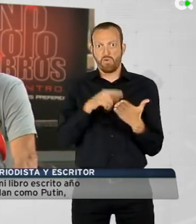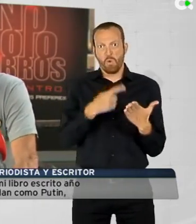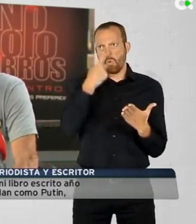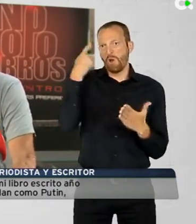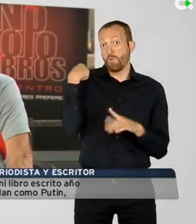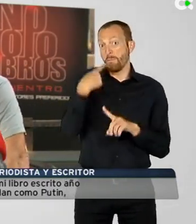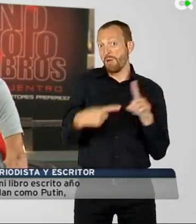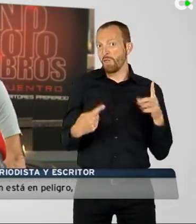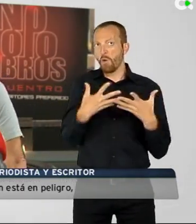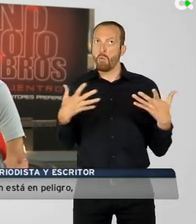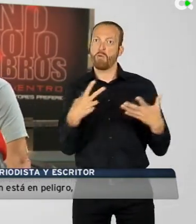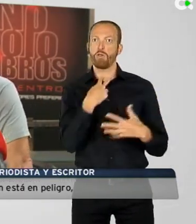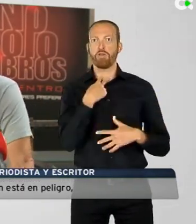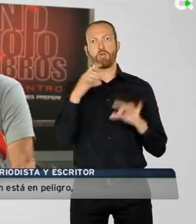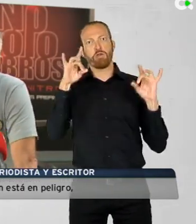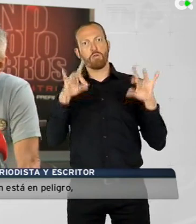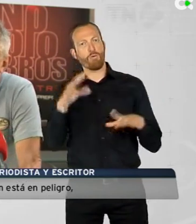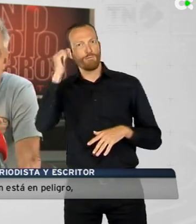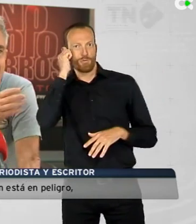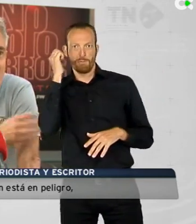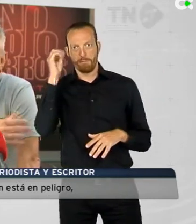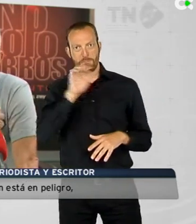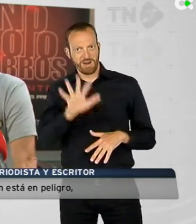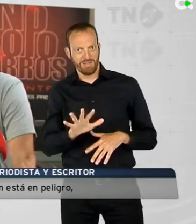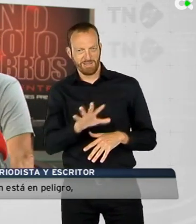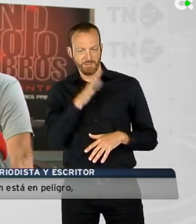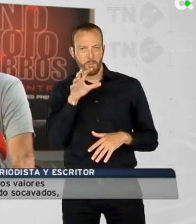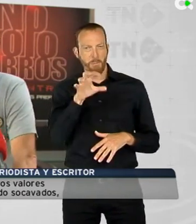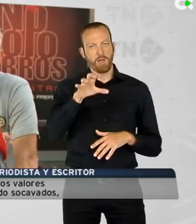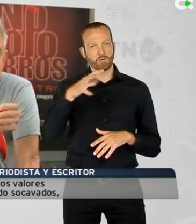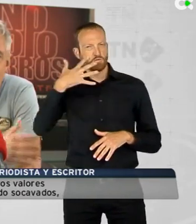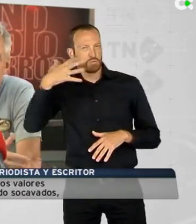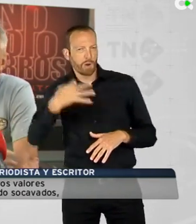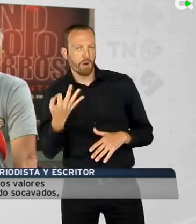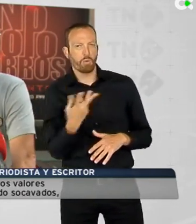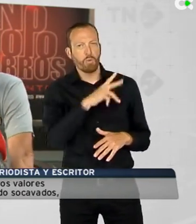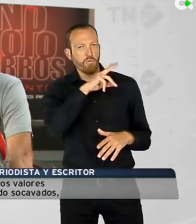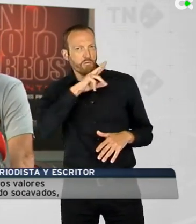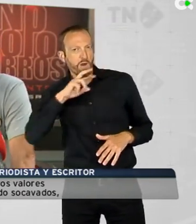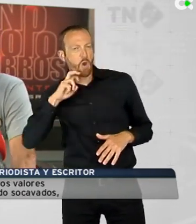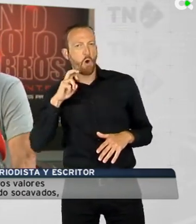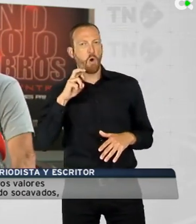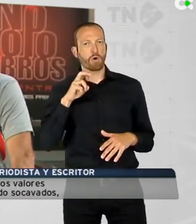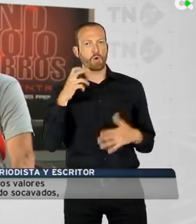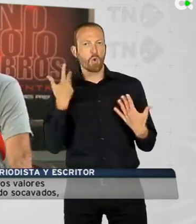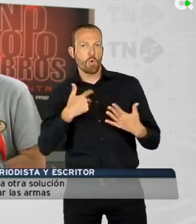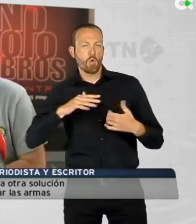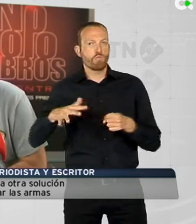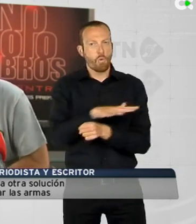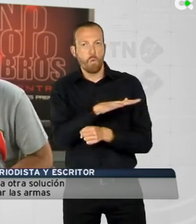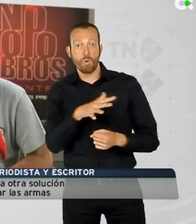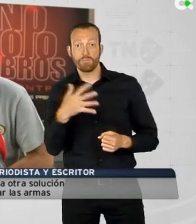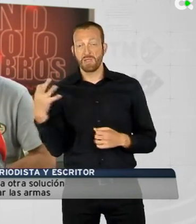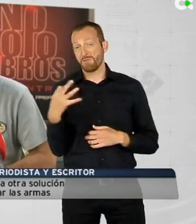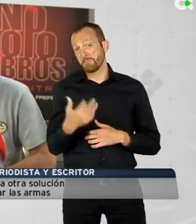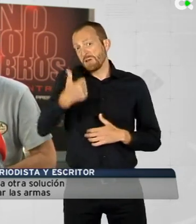1 año y medio hablan como Putin. Nuestra nación está en peligro, nuestros valores están siendo socavados. No nos queda